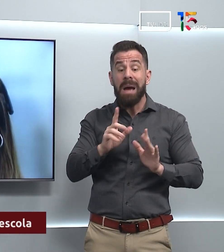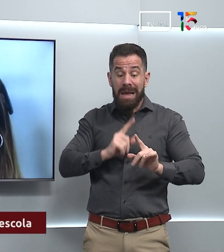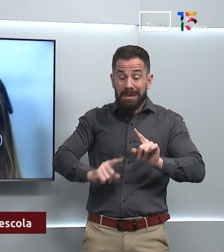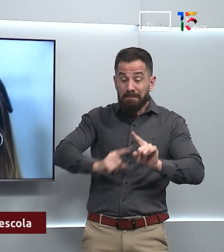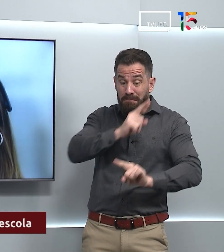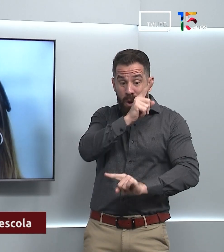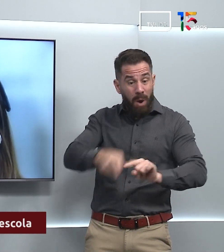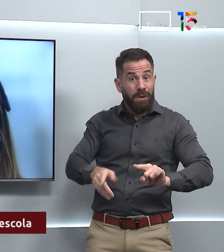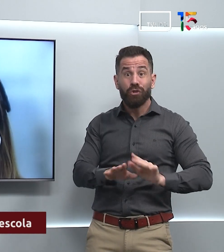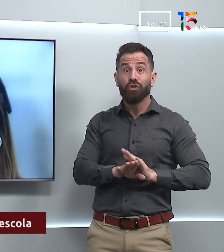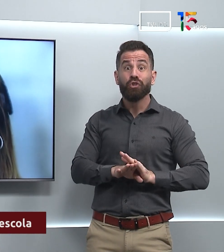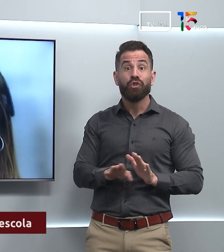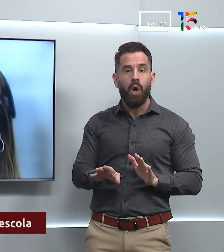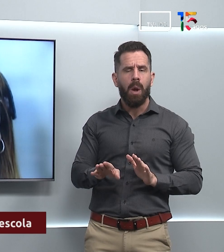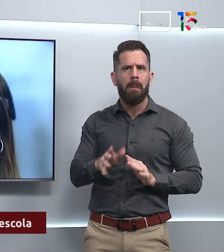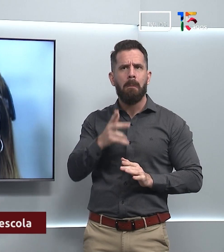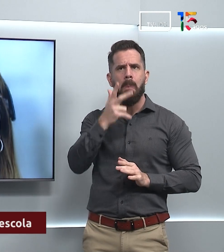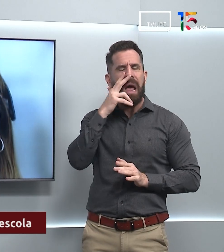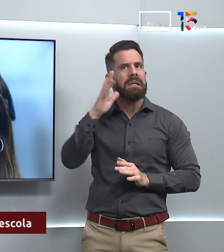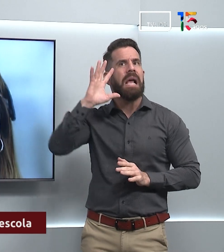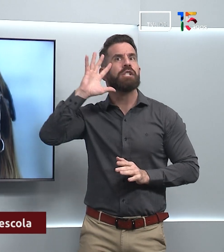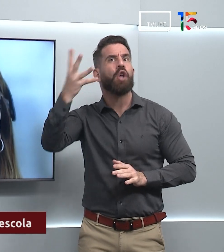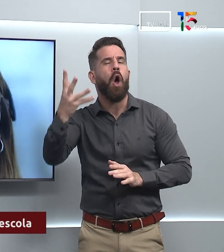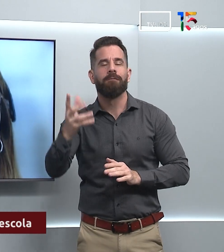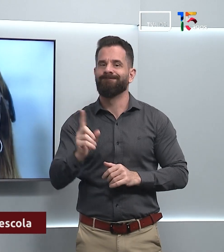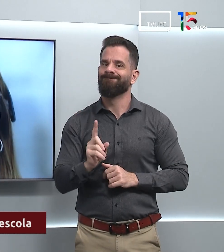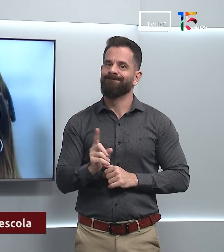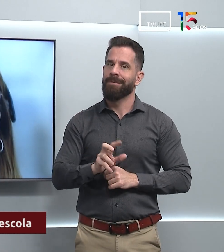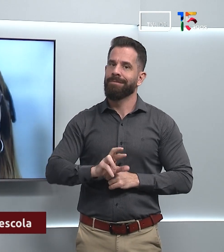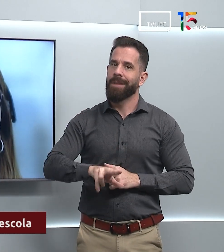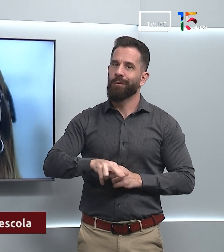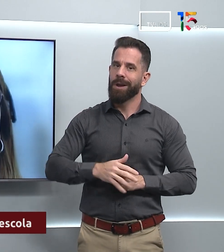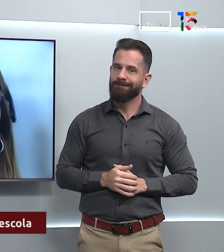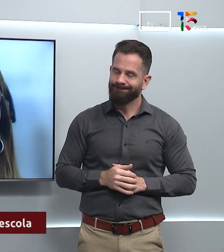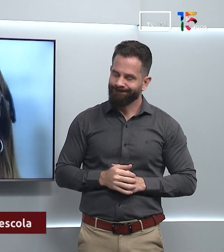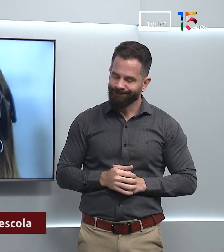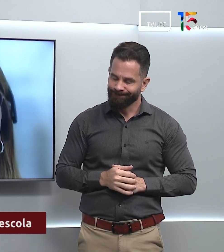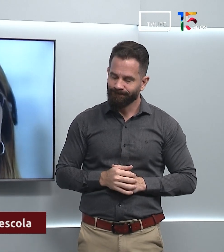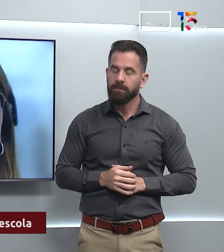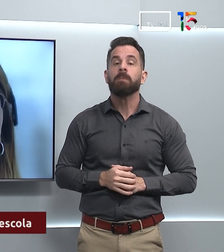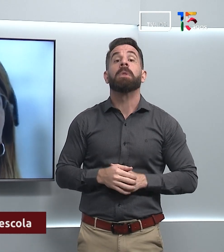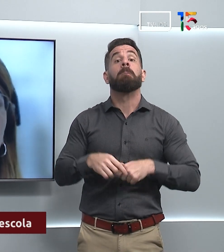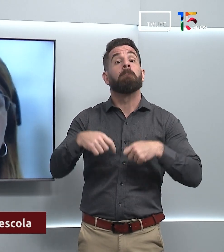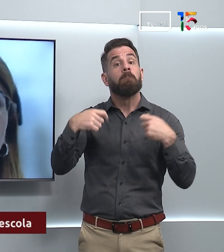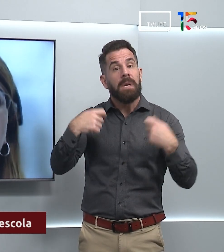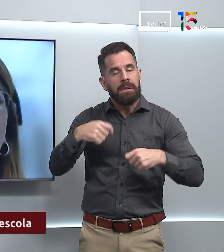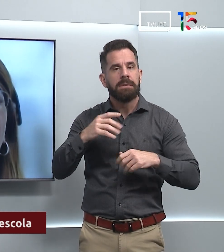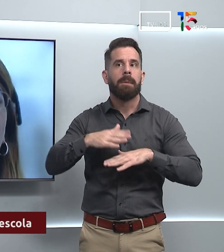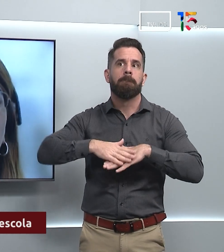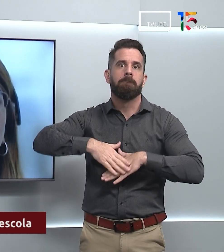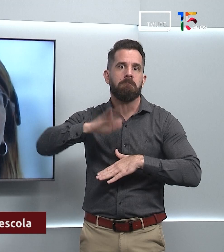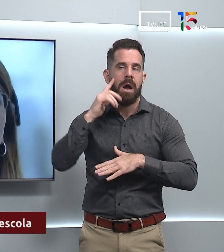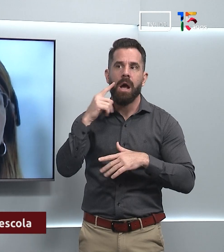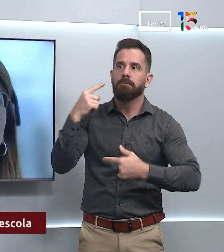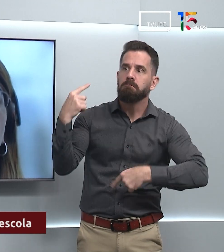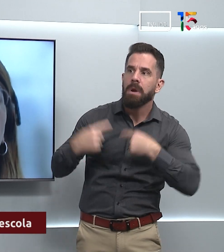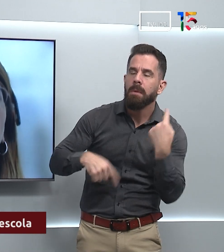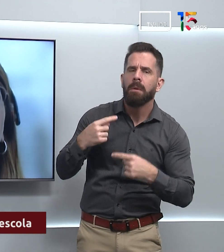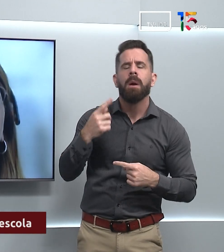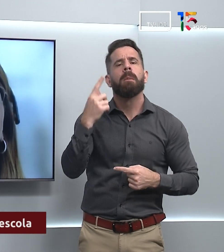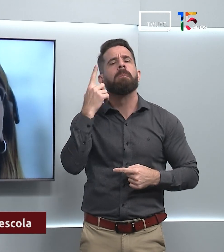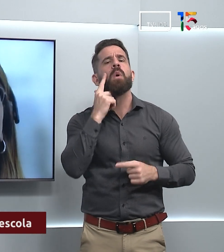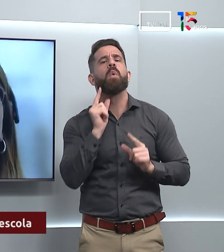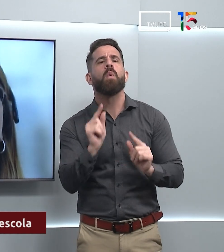não resolve o problema de fato. Então, é preciso que a gente também transgrida isso para além da